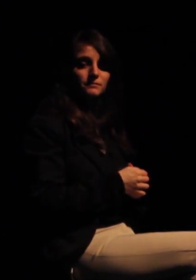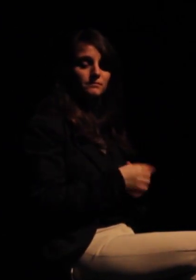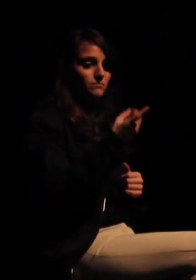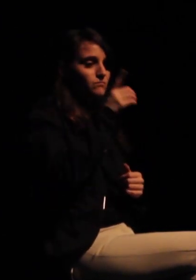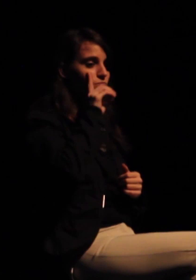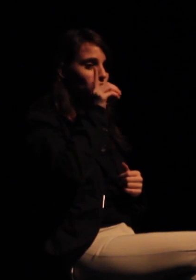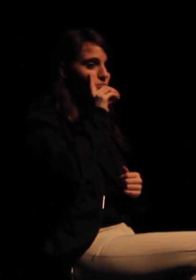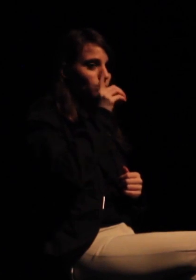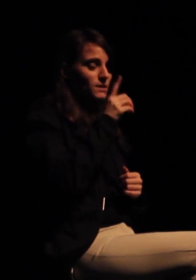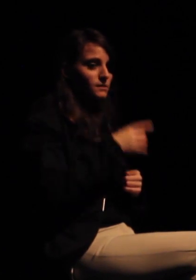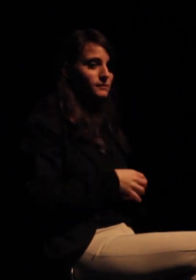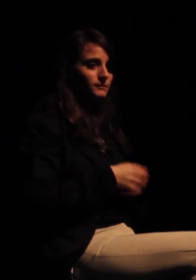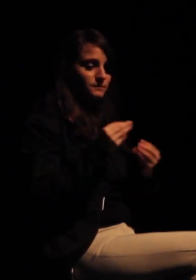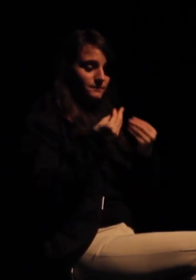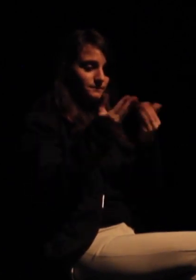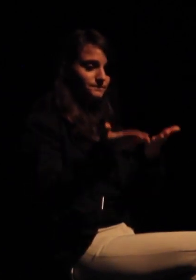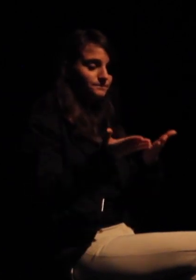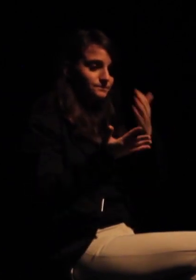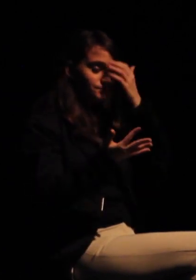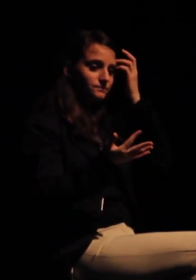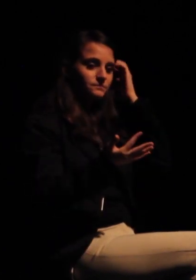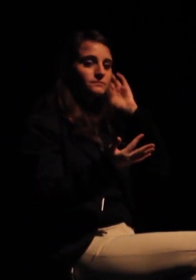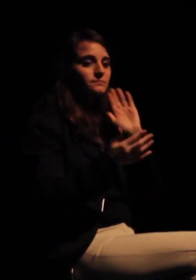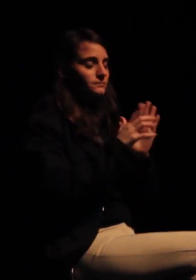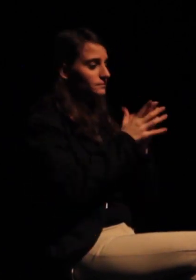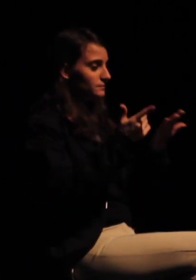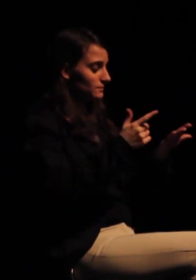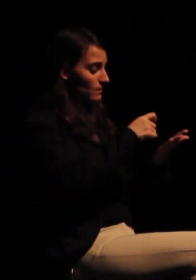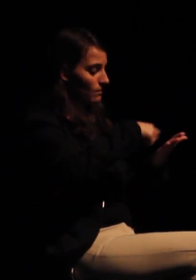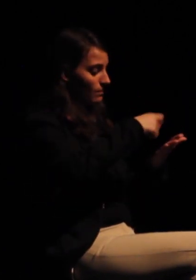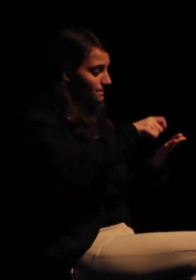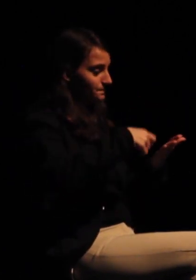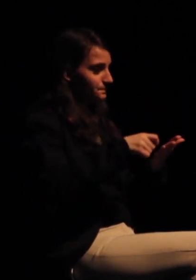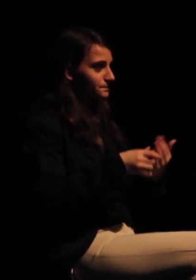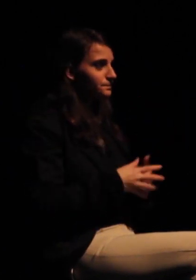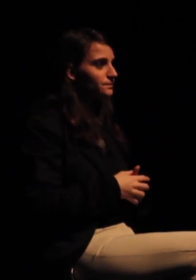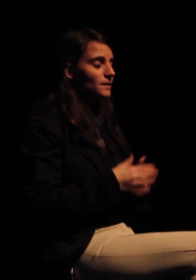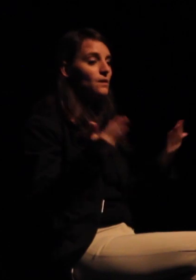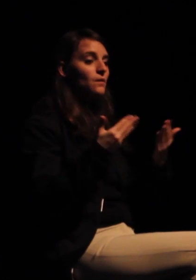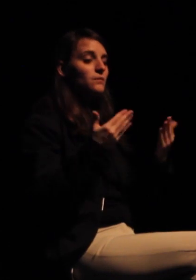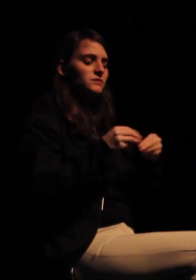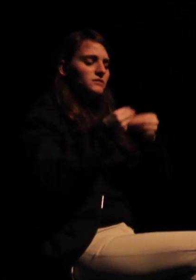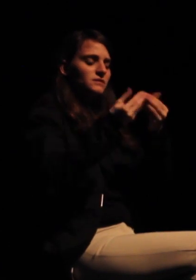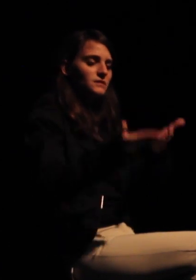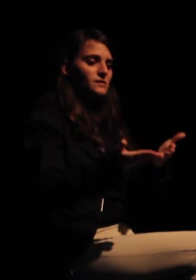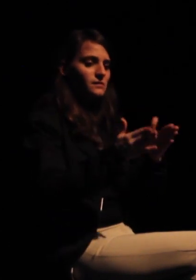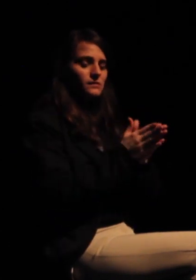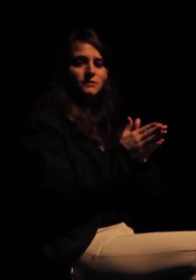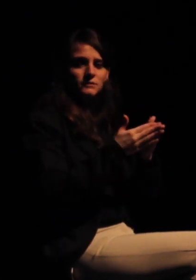um dia elas deram para cada um de nós uma cadernetinha pequenininha. Coisa. Hoje eu